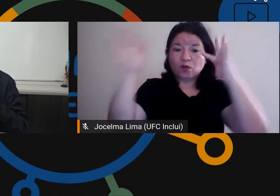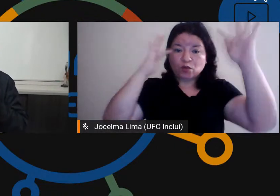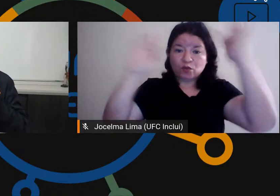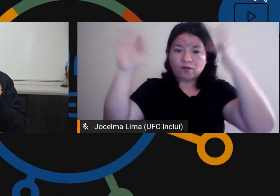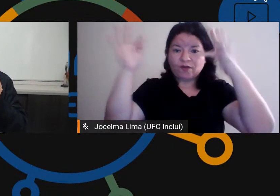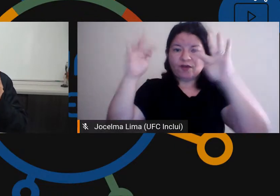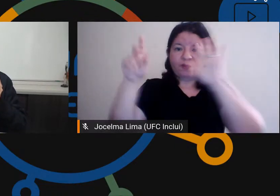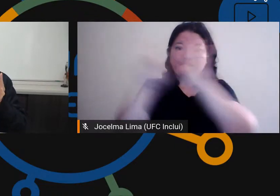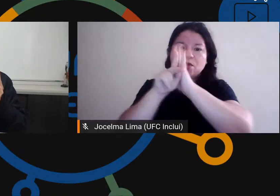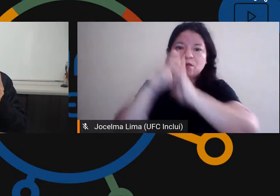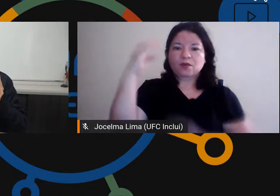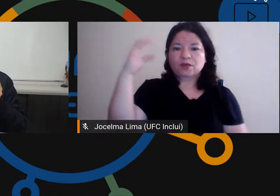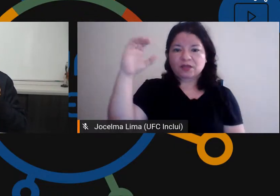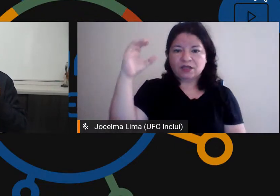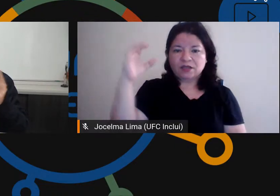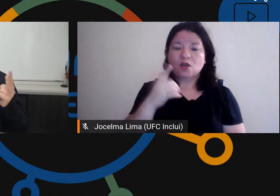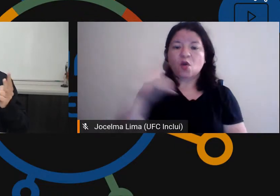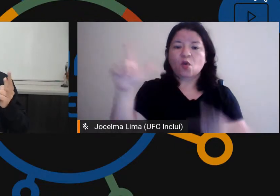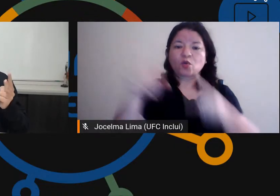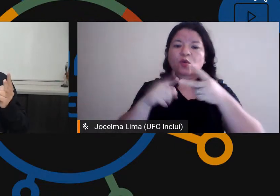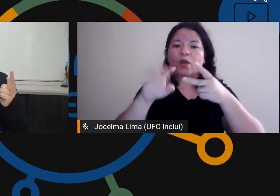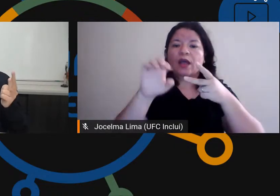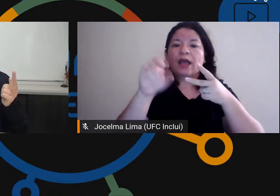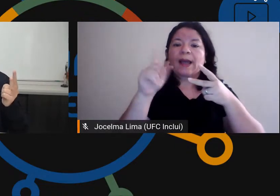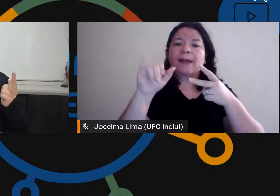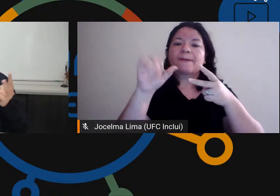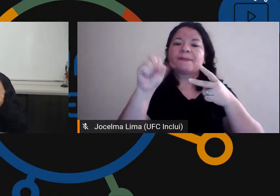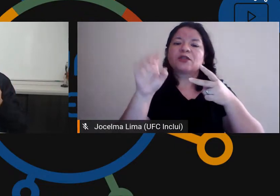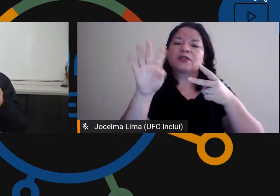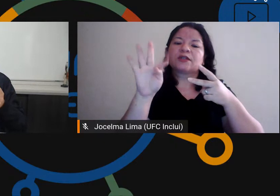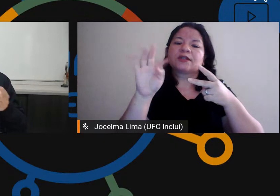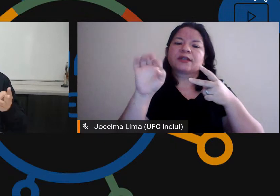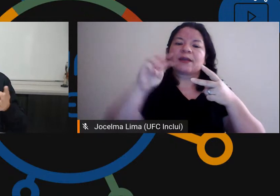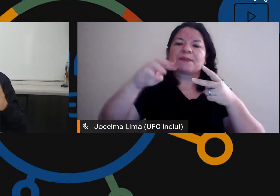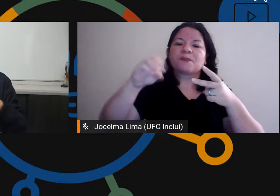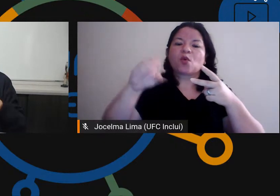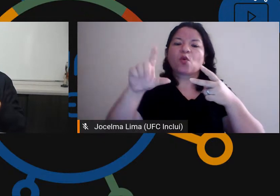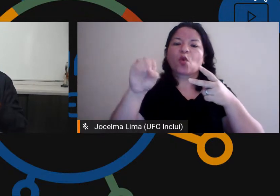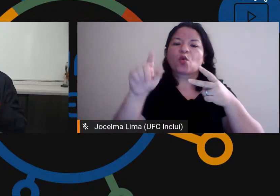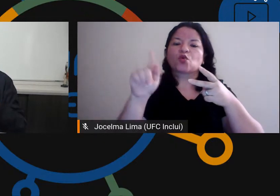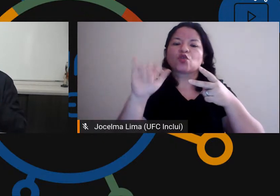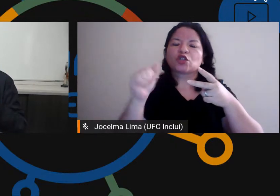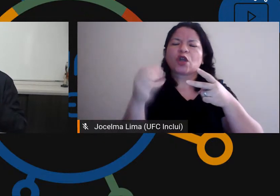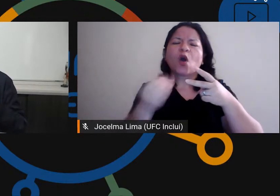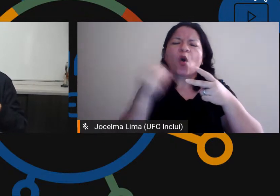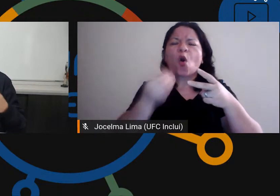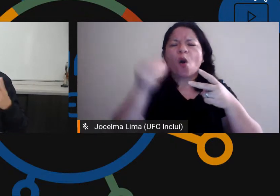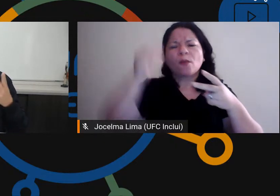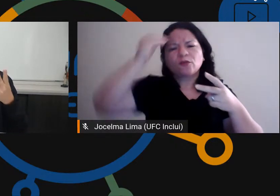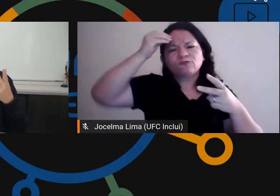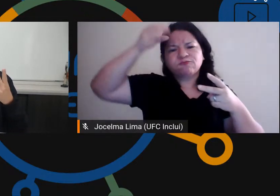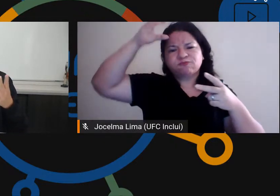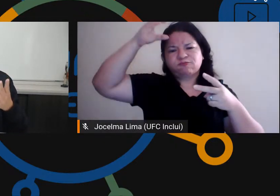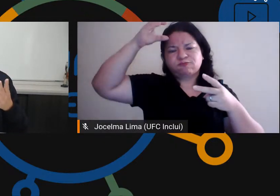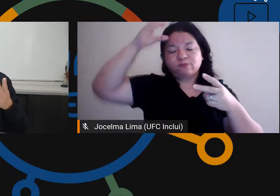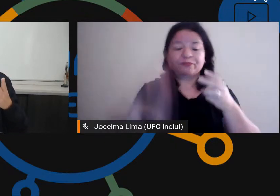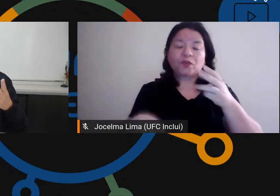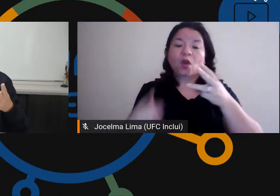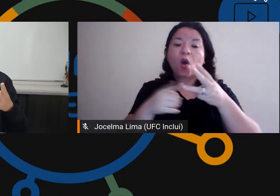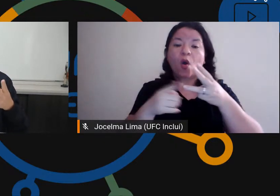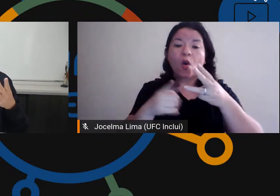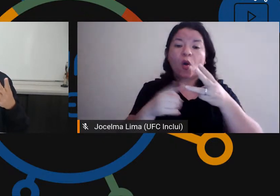é a epistemologia, que estuda como construir conhecimento. O outro é